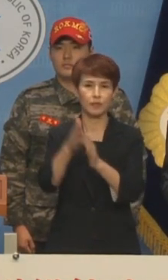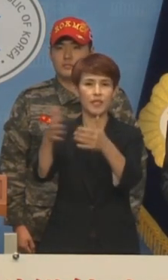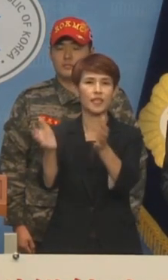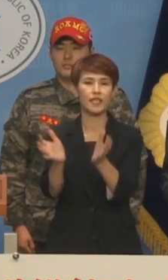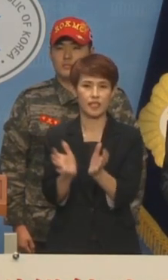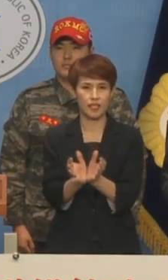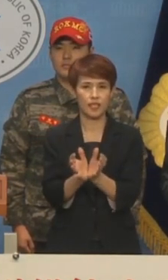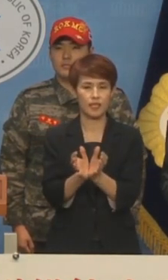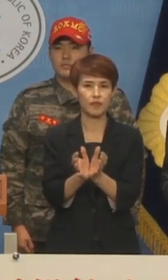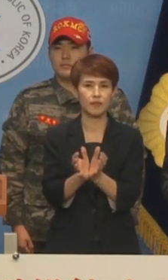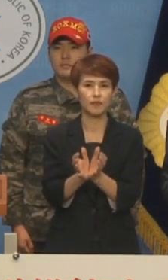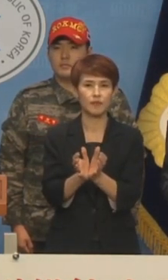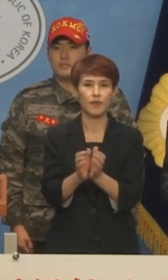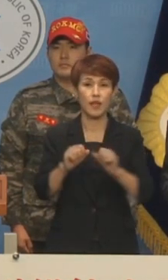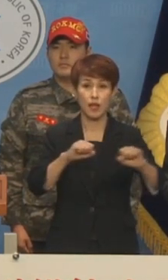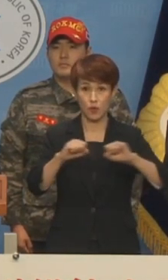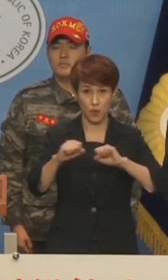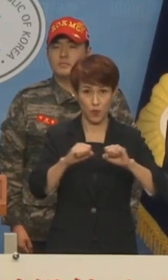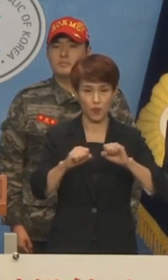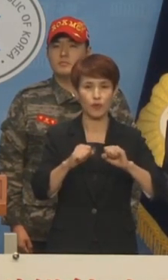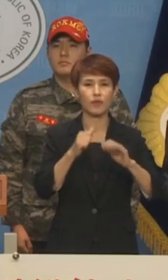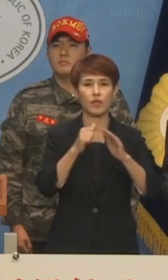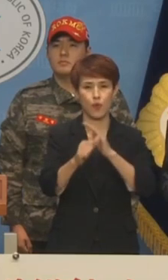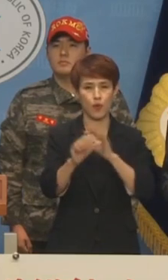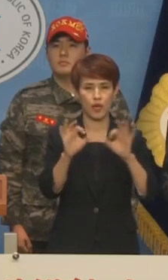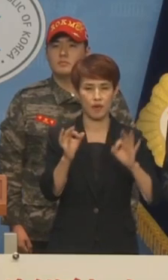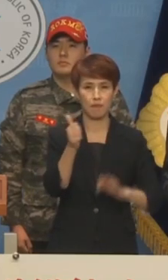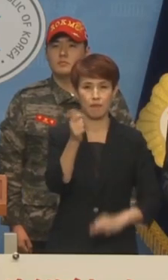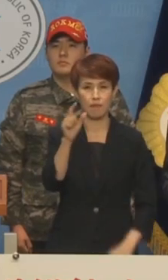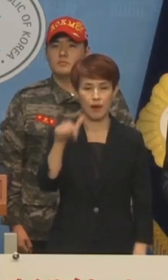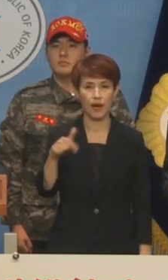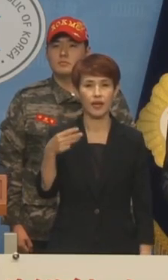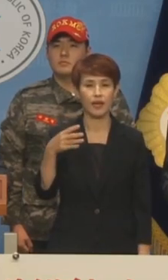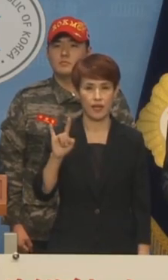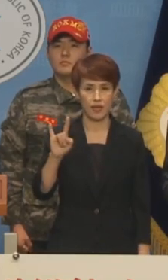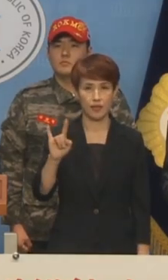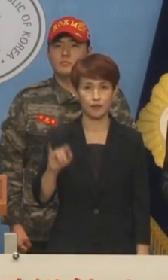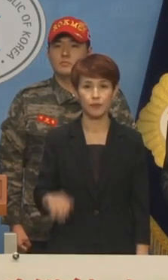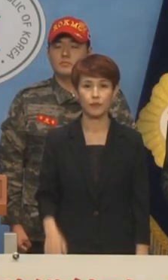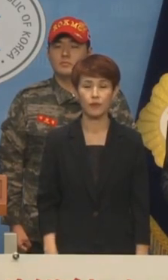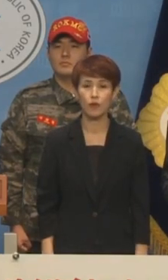사법정의 바로세우기 시민행동 상임대표 김한매입니다. 금일